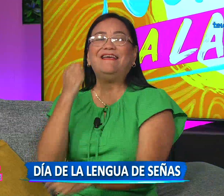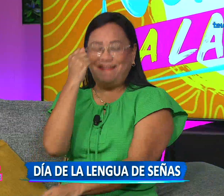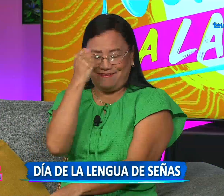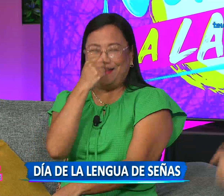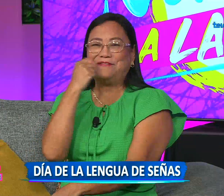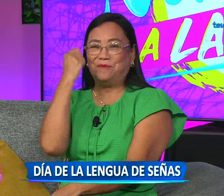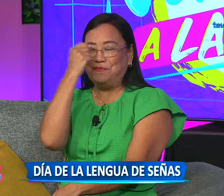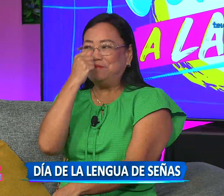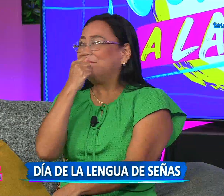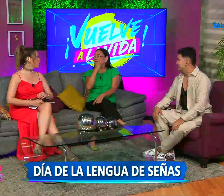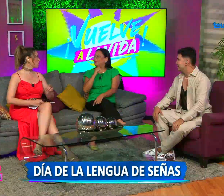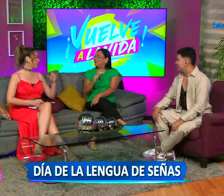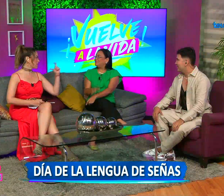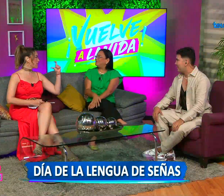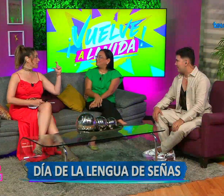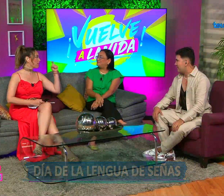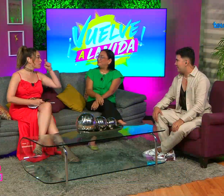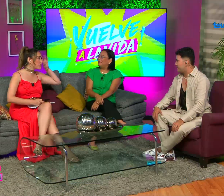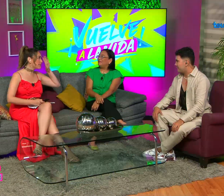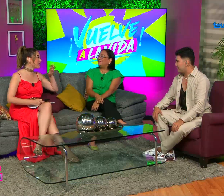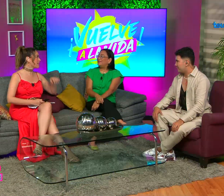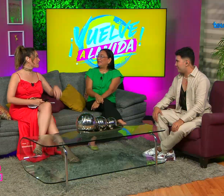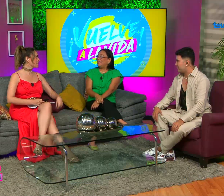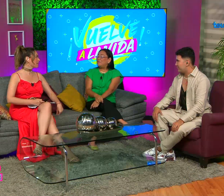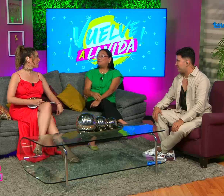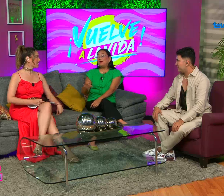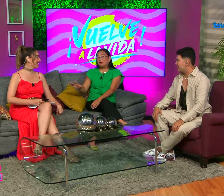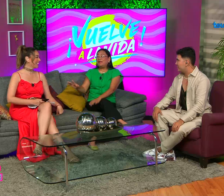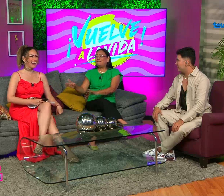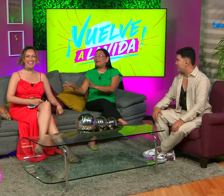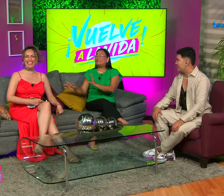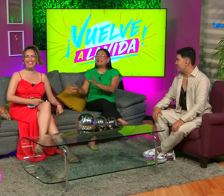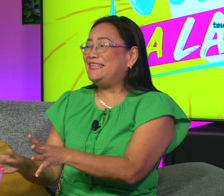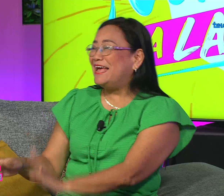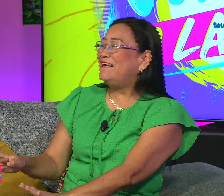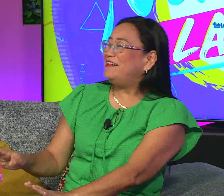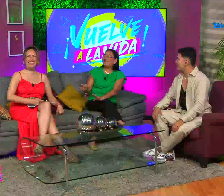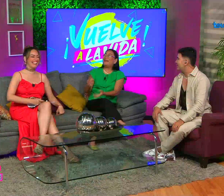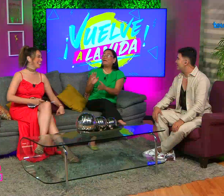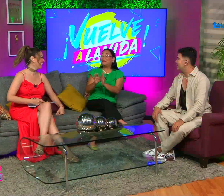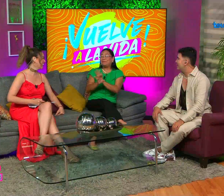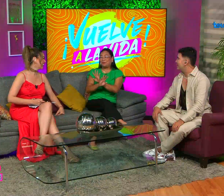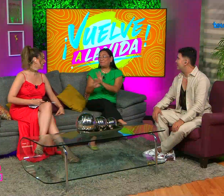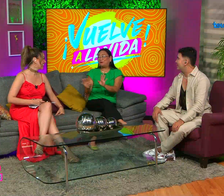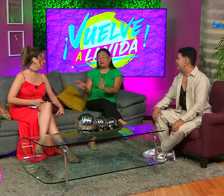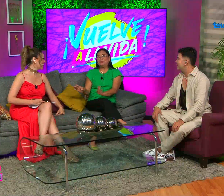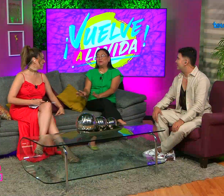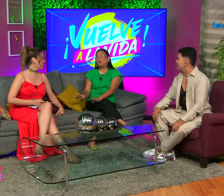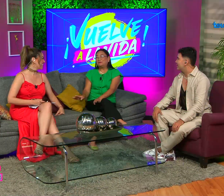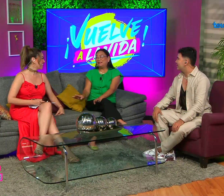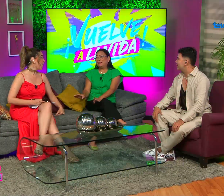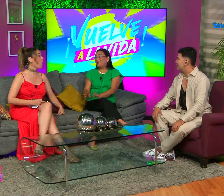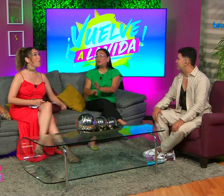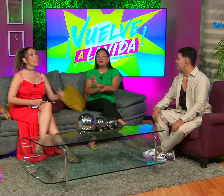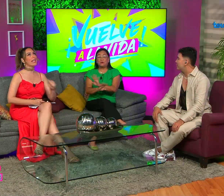lente. Exacto. Por ejemplo, yo, Cristín, ¿y pestañas? Bueno, es que la seña nada más la pueden poner los sordos. Ellos son.